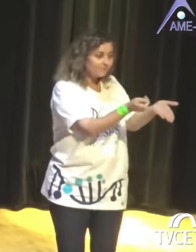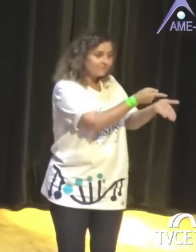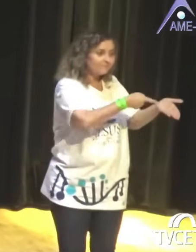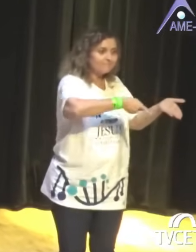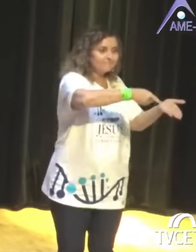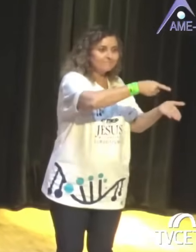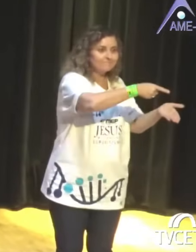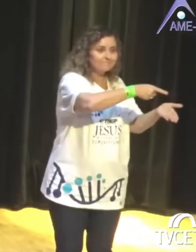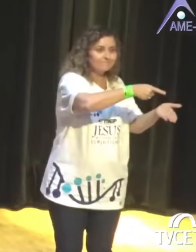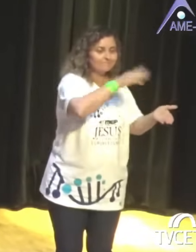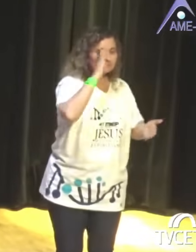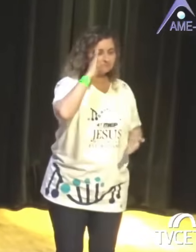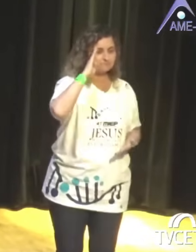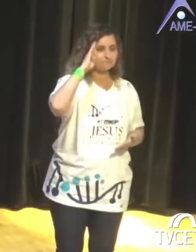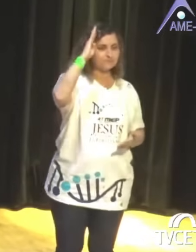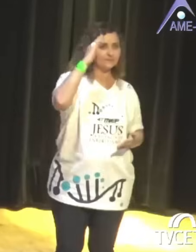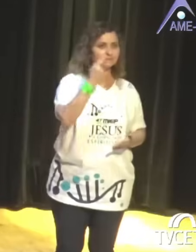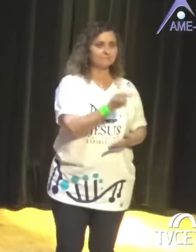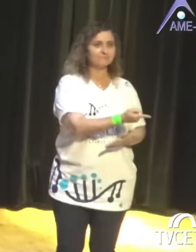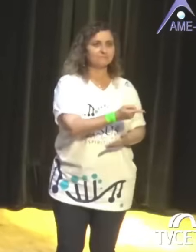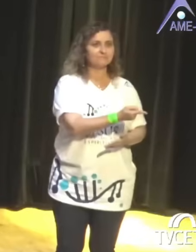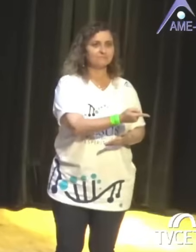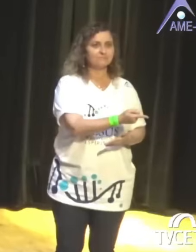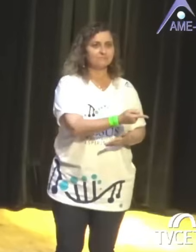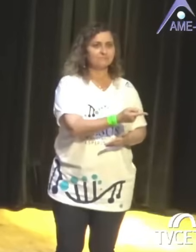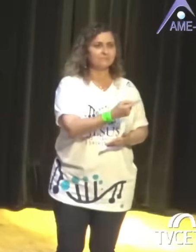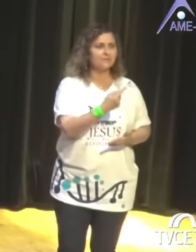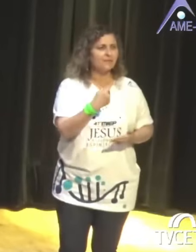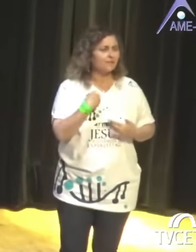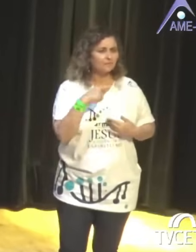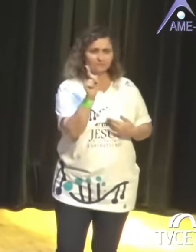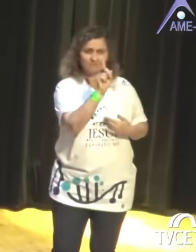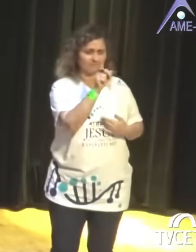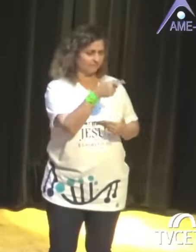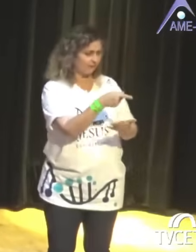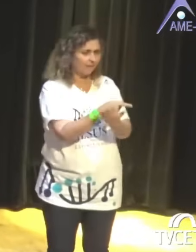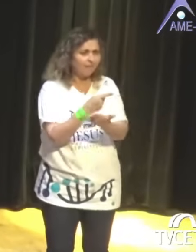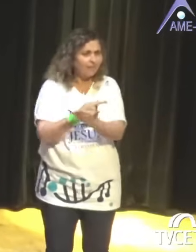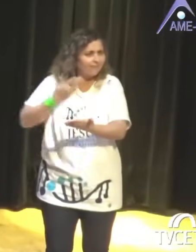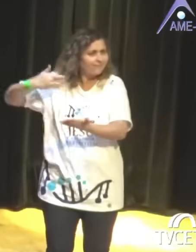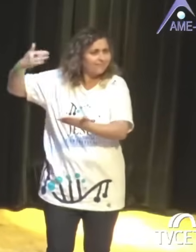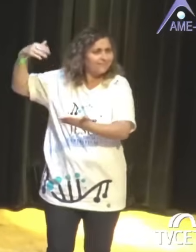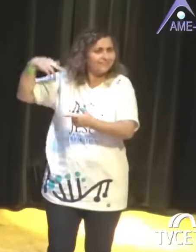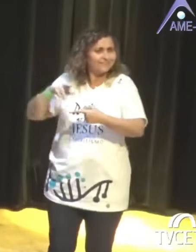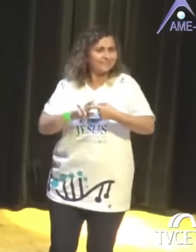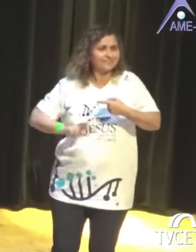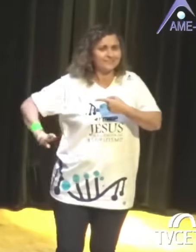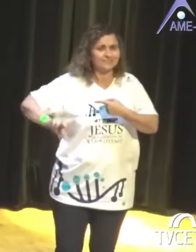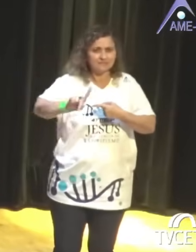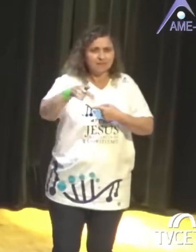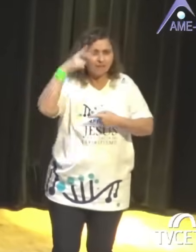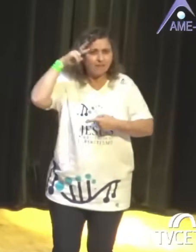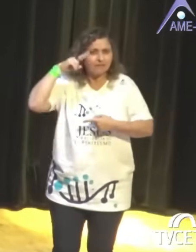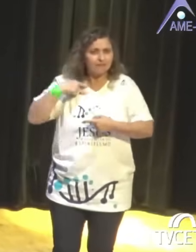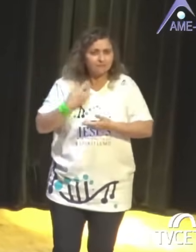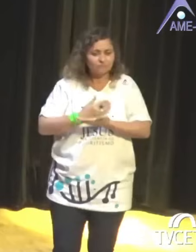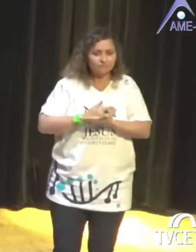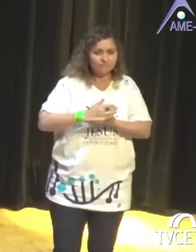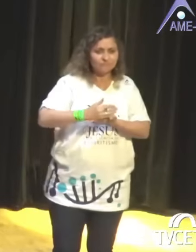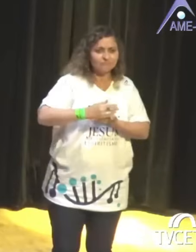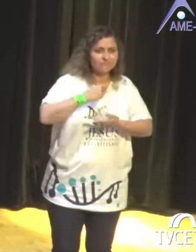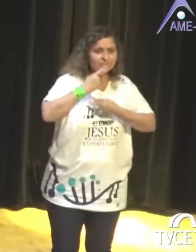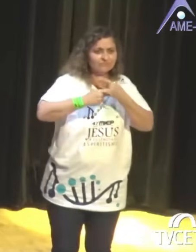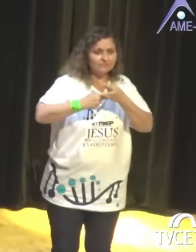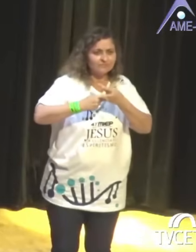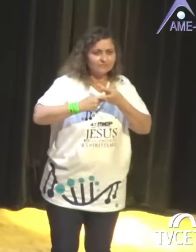lugar eu tô criticando Você lembra no início eu comecei falando dos foguetes você lembra disso que